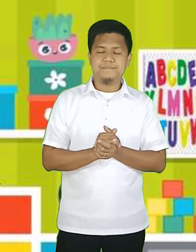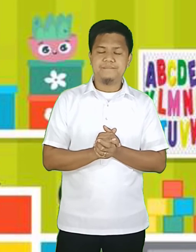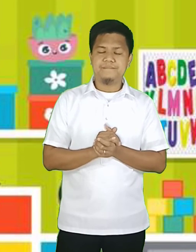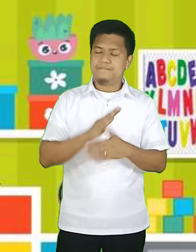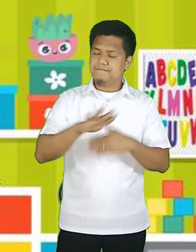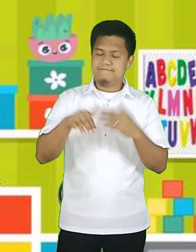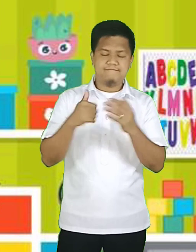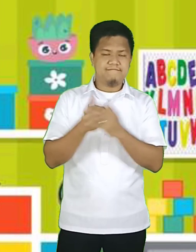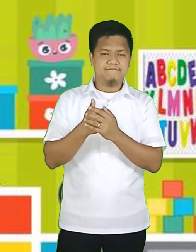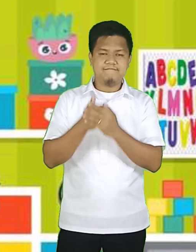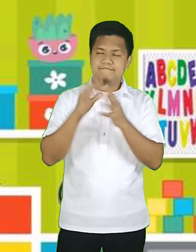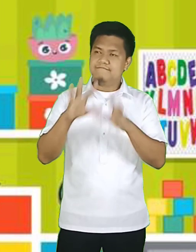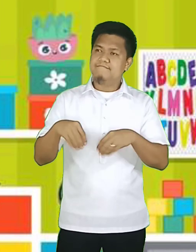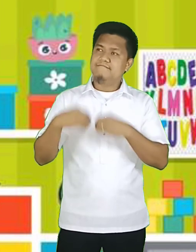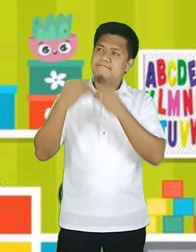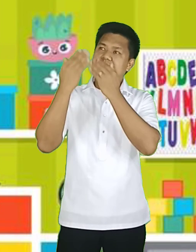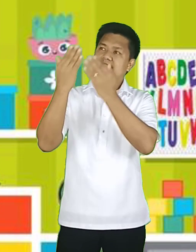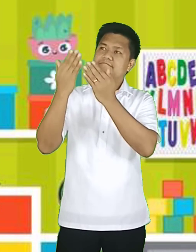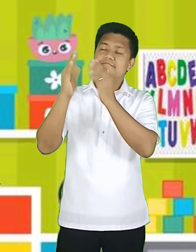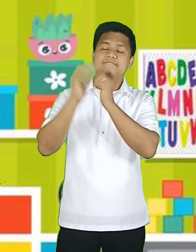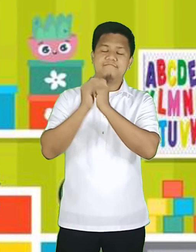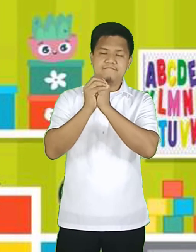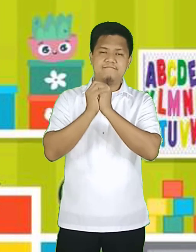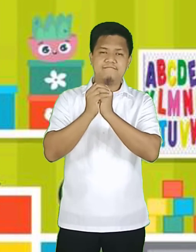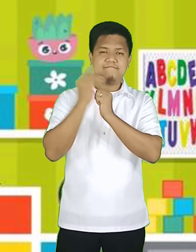Sa iyo ang kaluwalhatian at aming pagsamba,